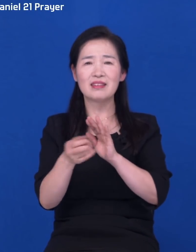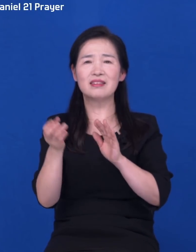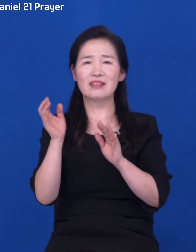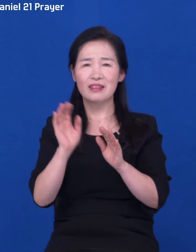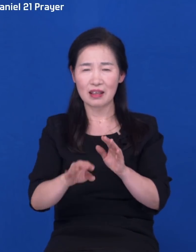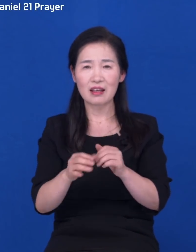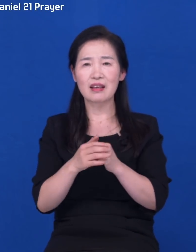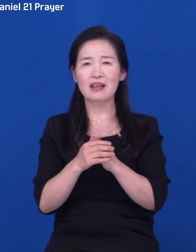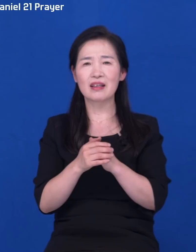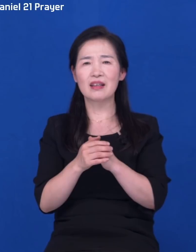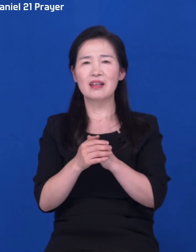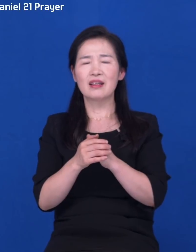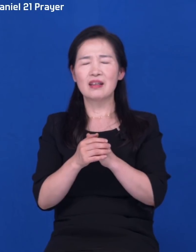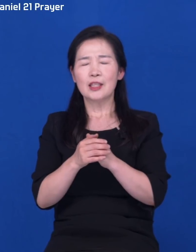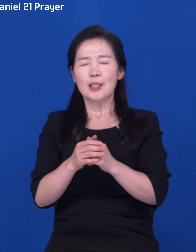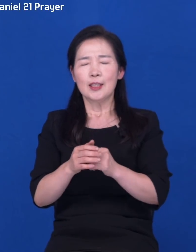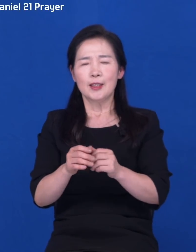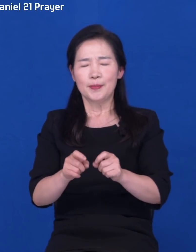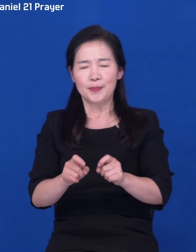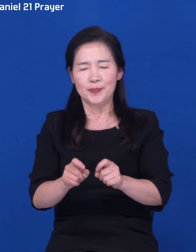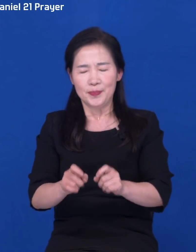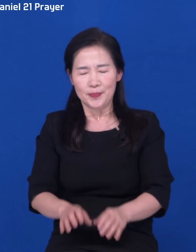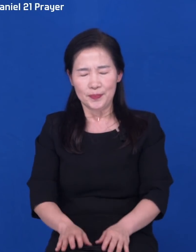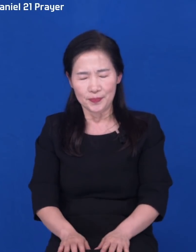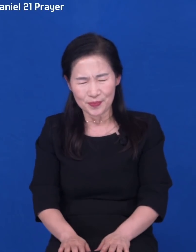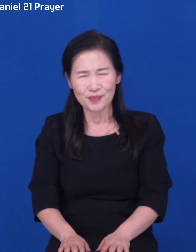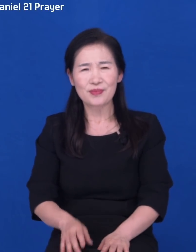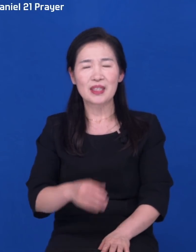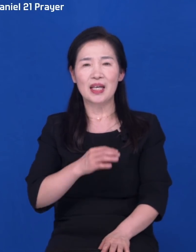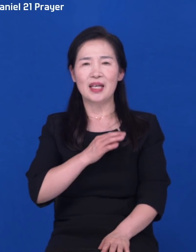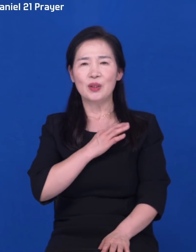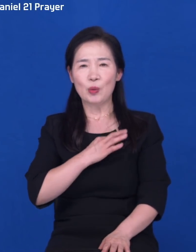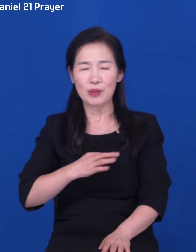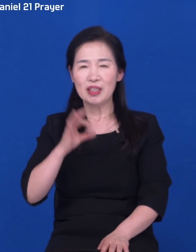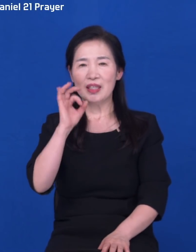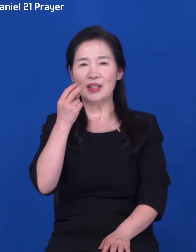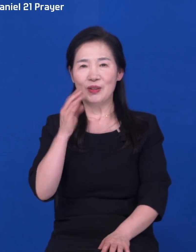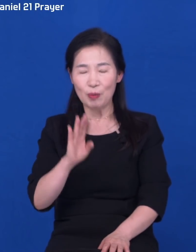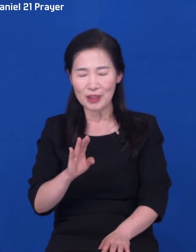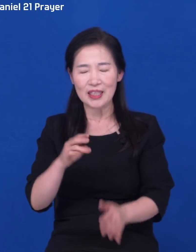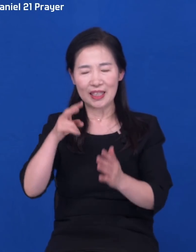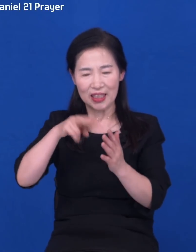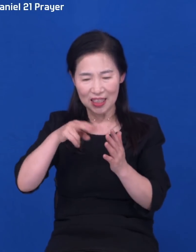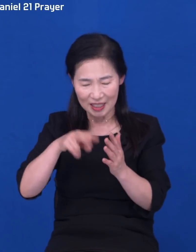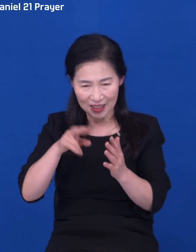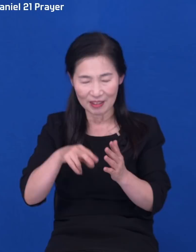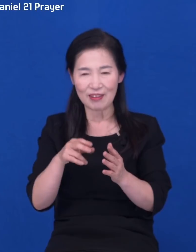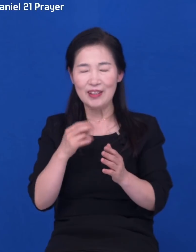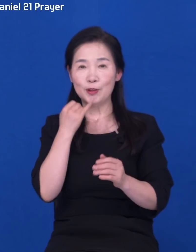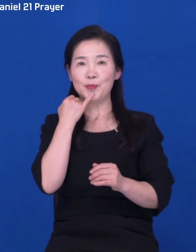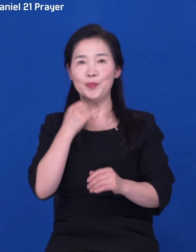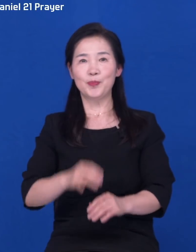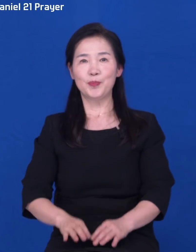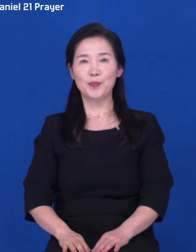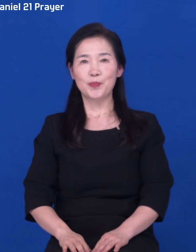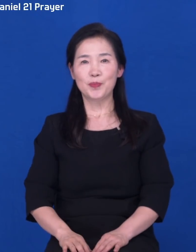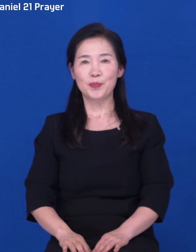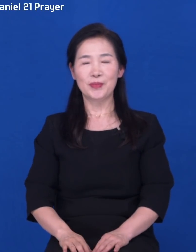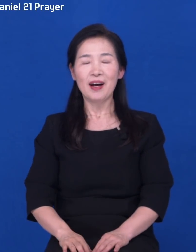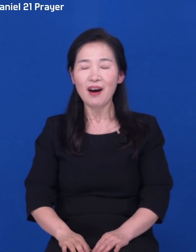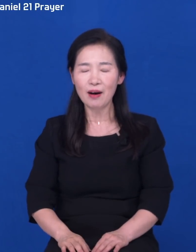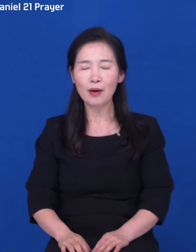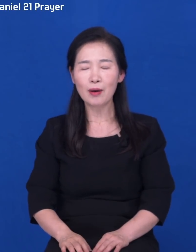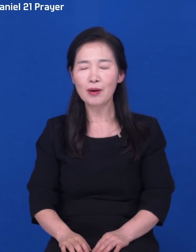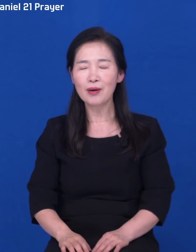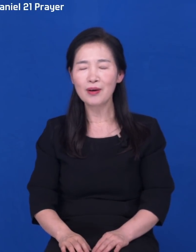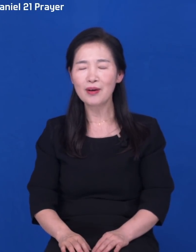예수님이 주는데 왜 이렇게 떨어하면서 욥기를 막 읽었거든요. 욥만큼만 하리라 하면서 읽고 들어가서 괜찮습니다 하면 휴 하고 오고 또 이제 또